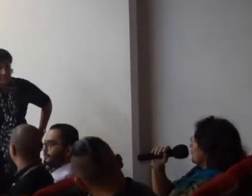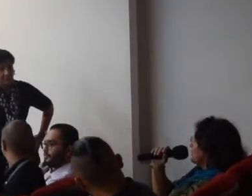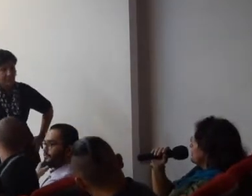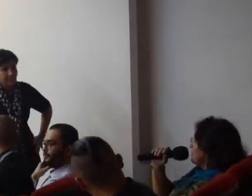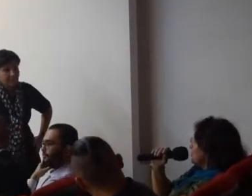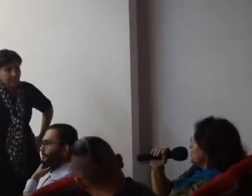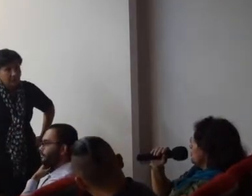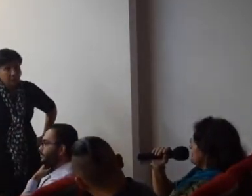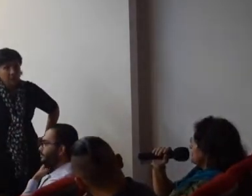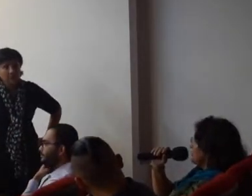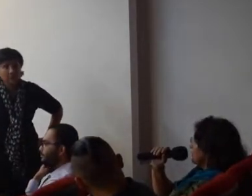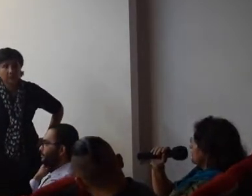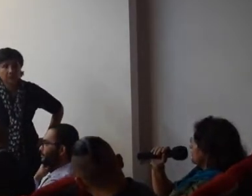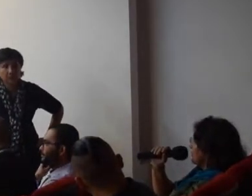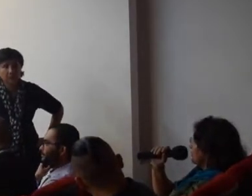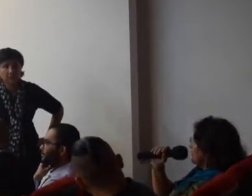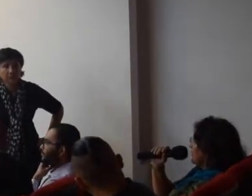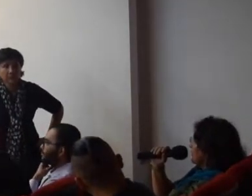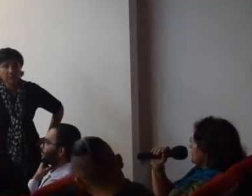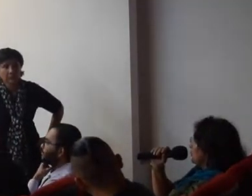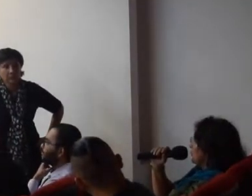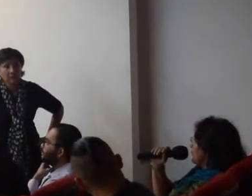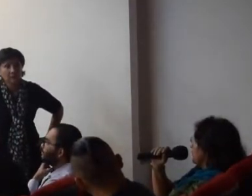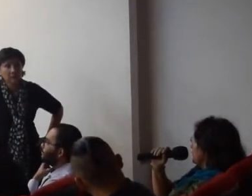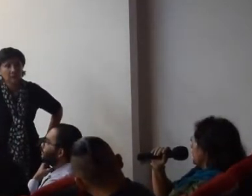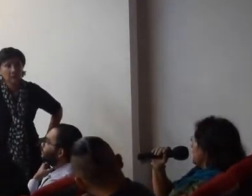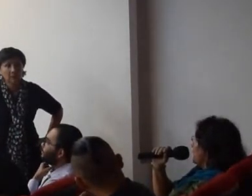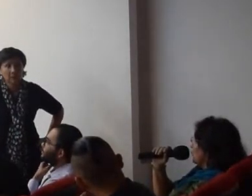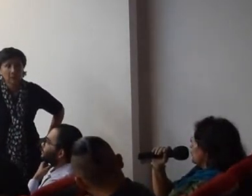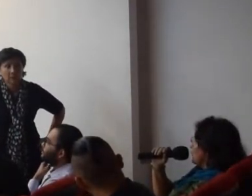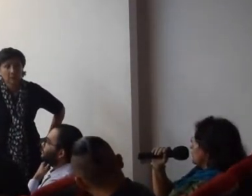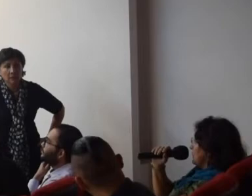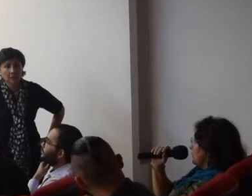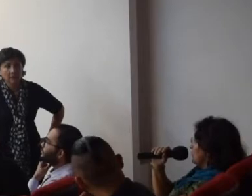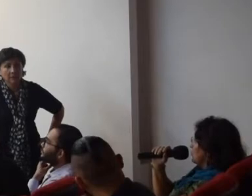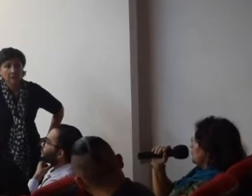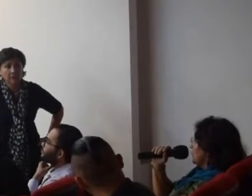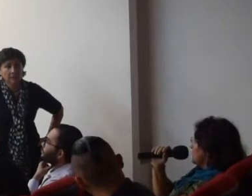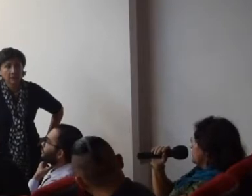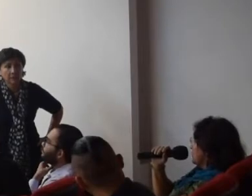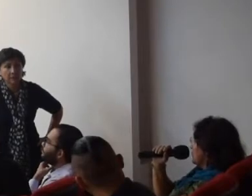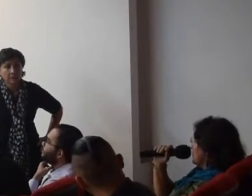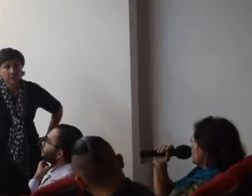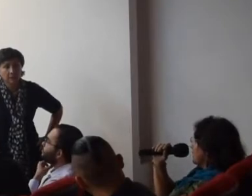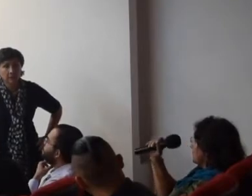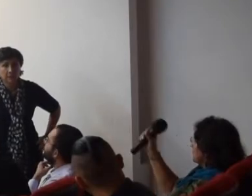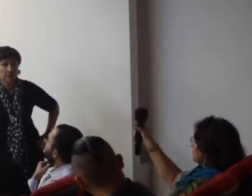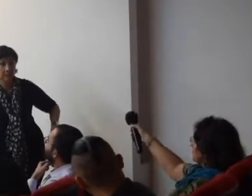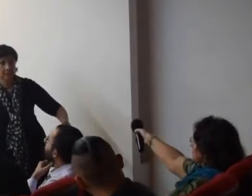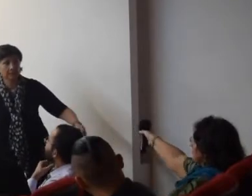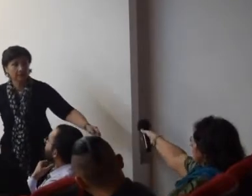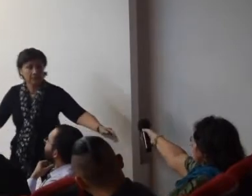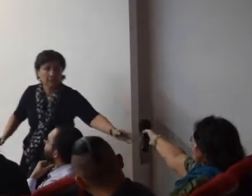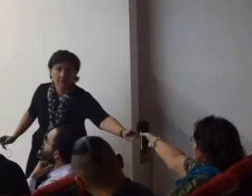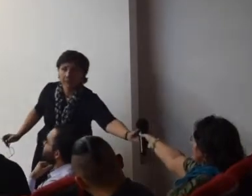porque no pensamos en una sistematización que nos permite otros elementos de investigación